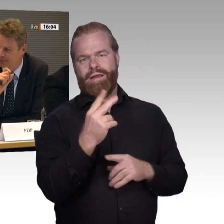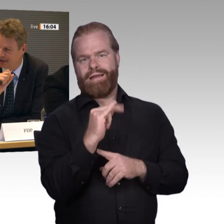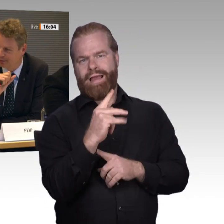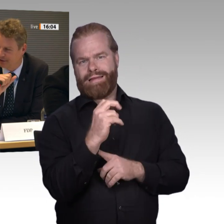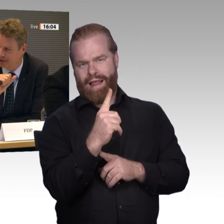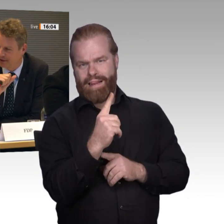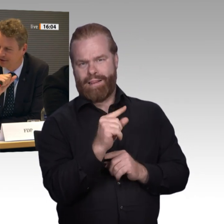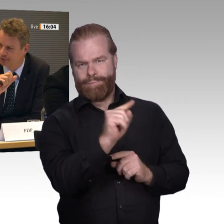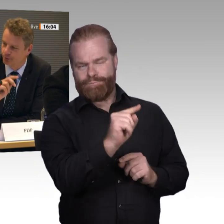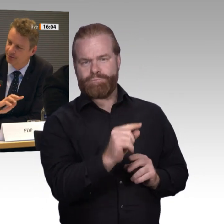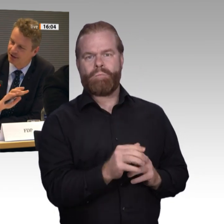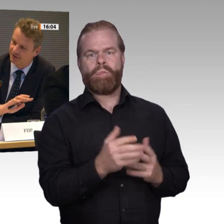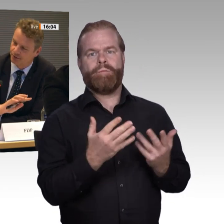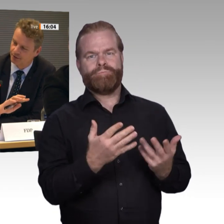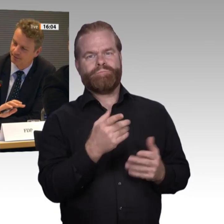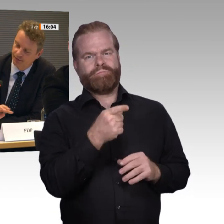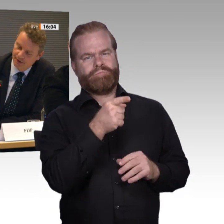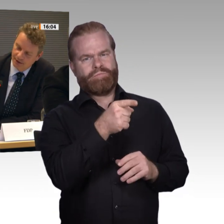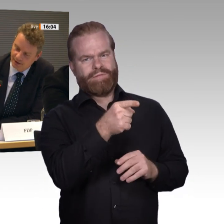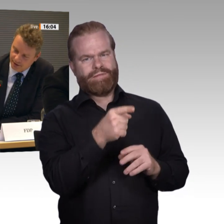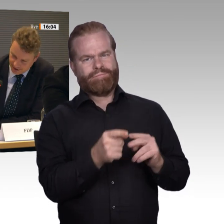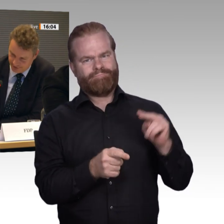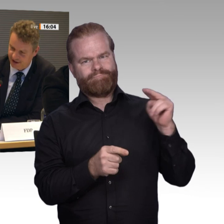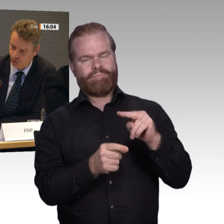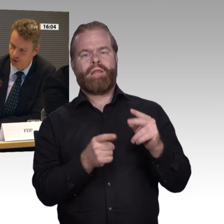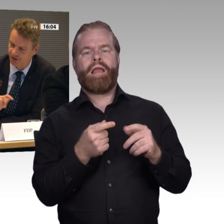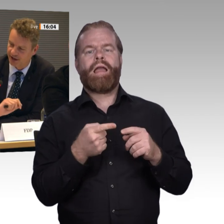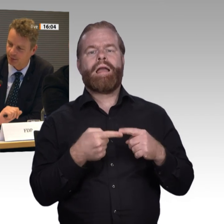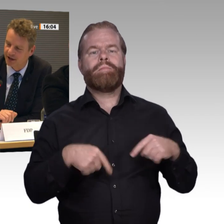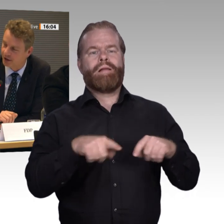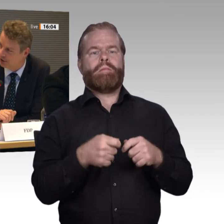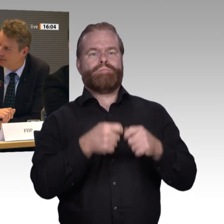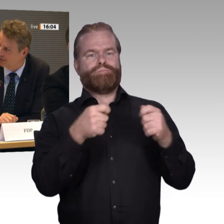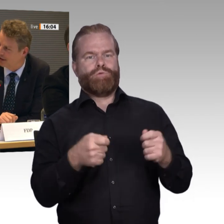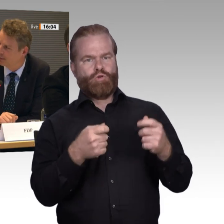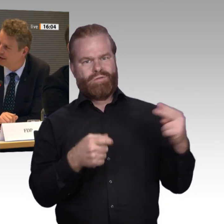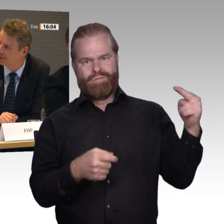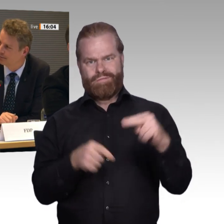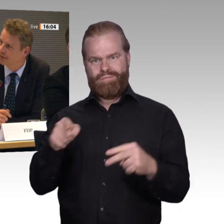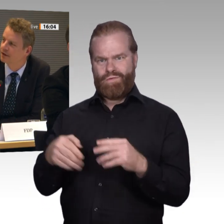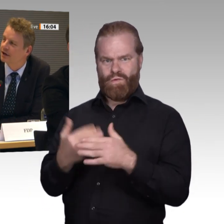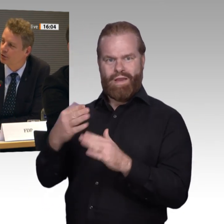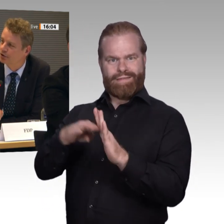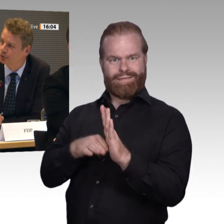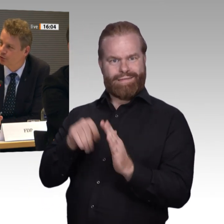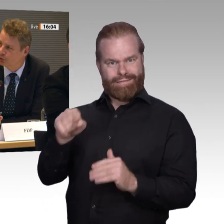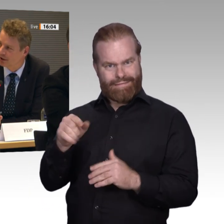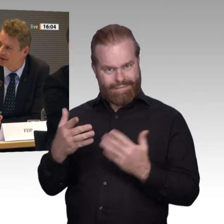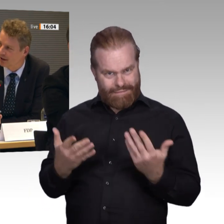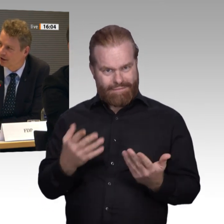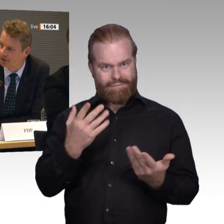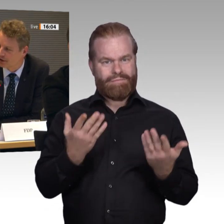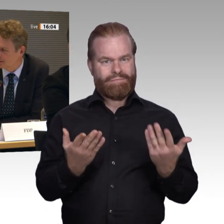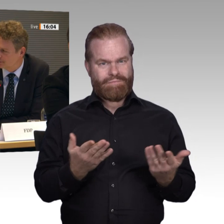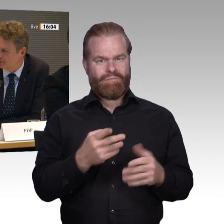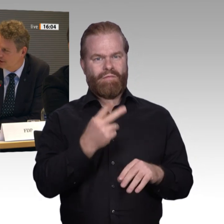Ihre denkbaren Perspektiven, um die Belastung, in welcher Höhe sie dann am Ende auch immer sein mag, auf den Bund zu